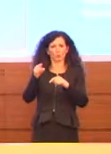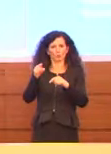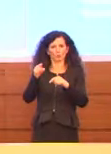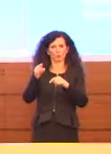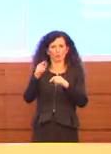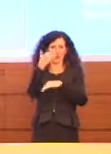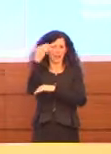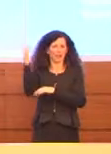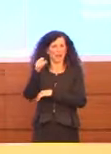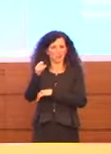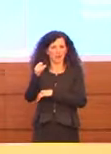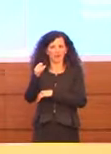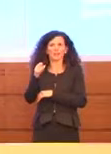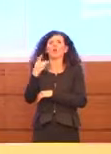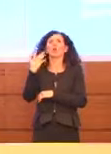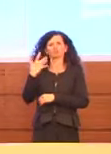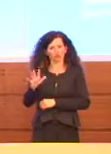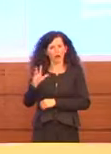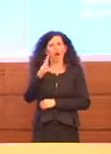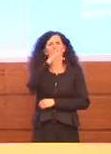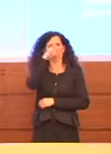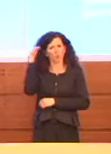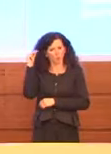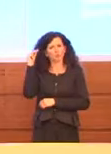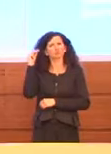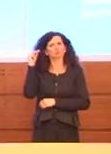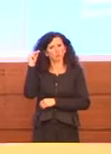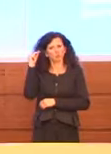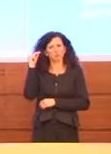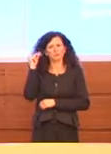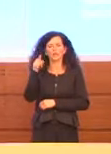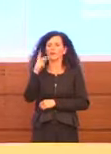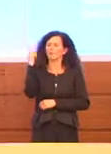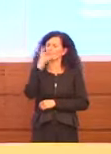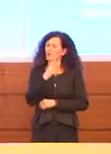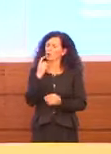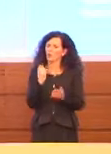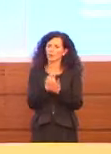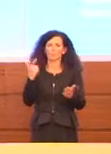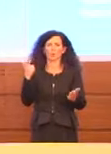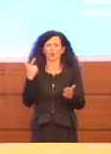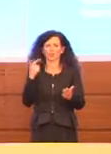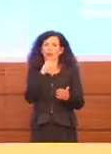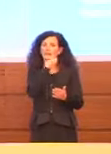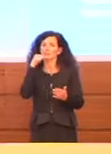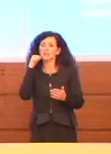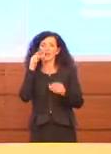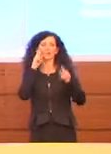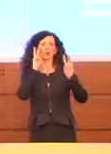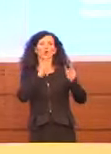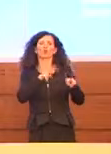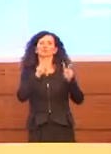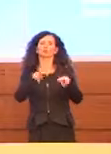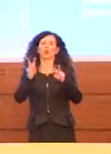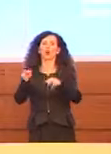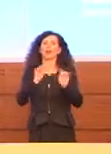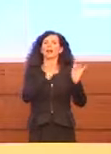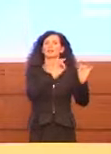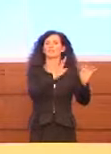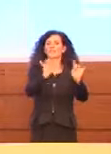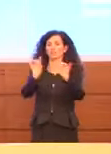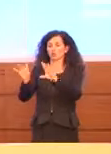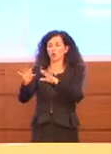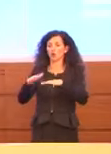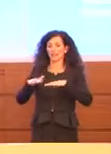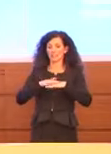internazionale sono già riconosciute come strutture indispensabili per un efficace controllo dell'infezione è il nostro servizio